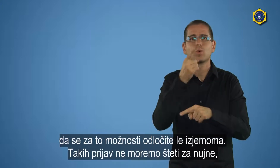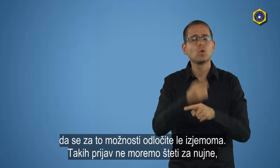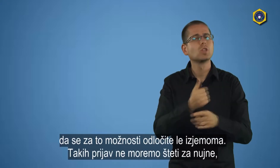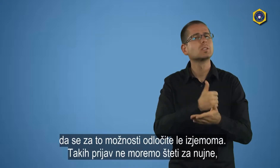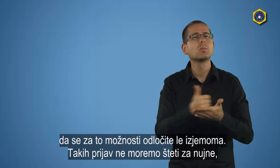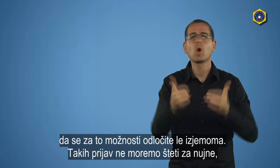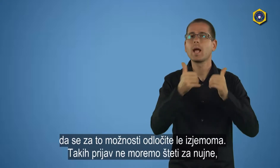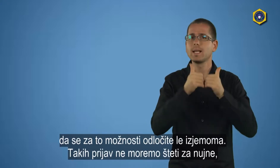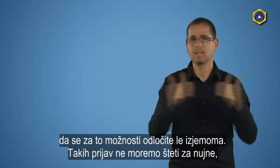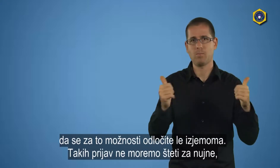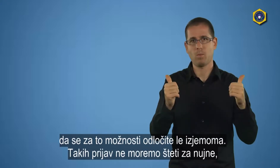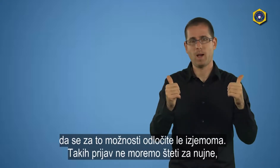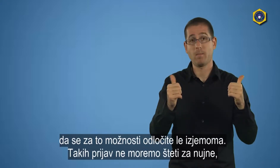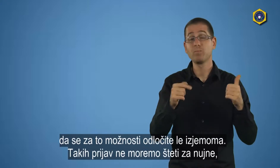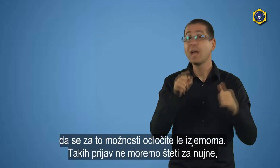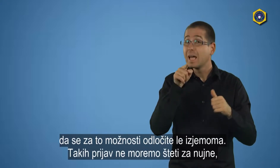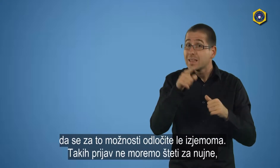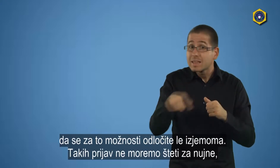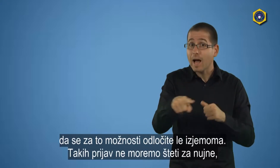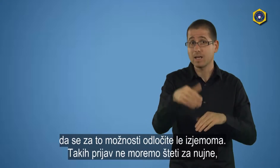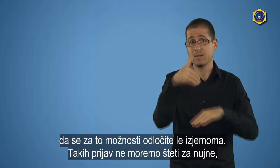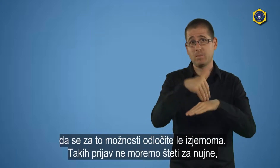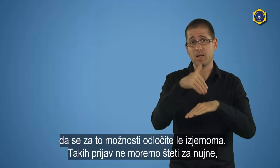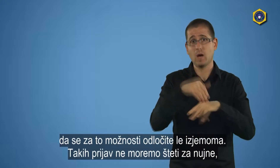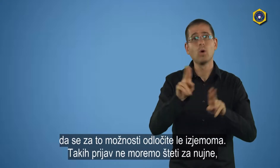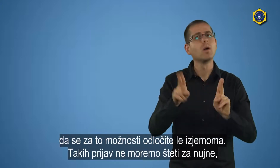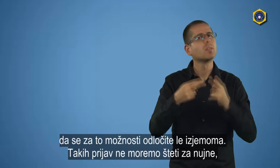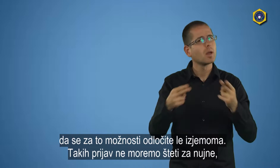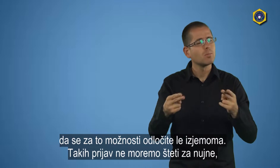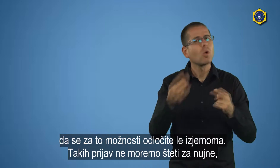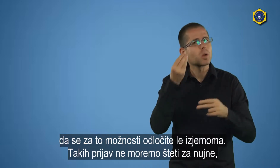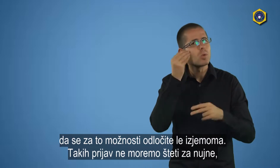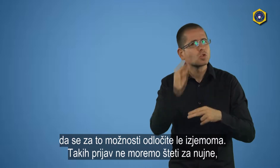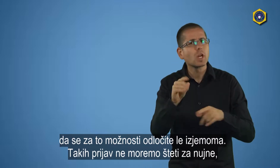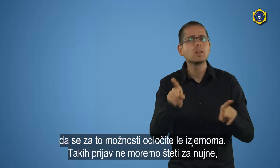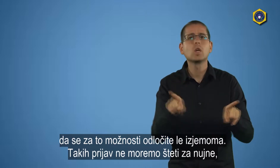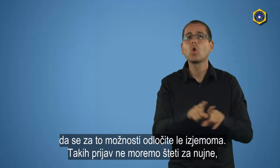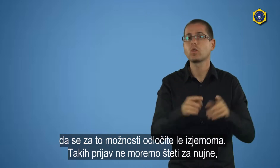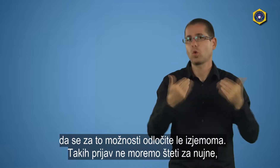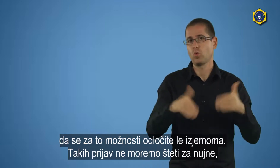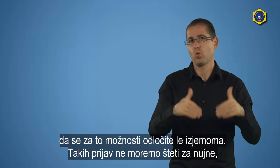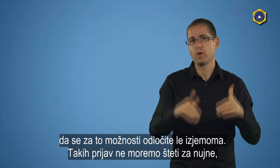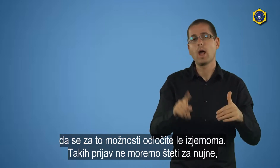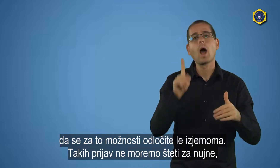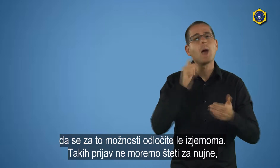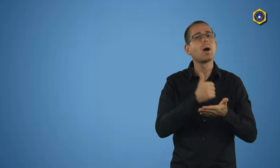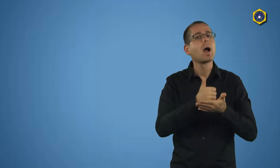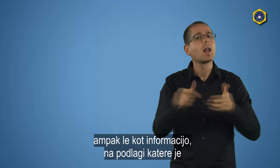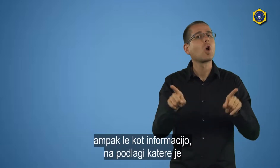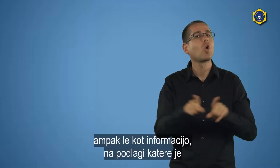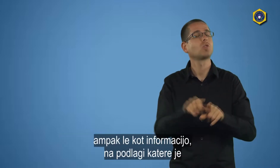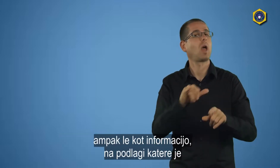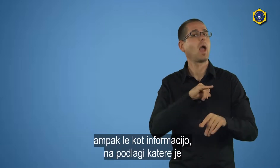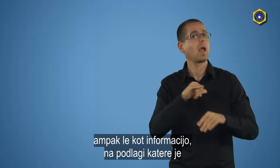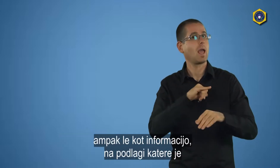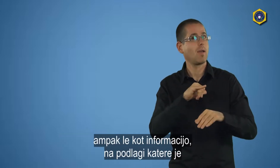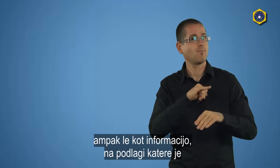le izjemoma. Takih prijav ne moremo šteti za nujne, ampak le kot informacijo, na podlagi katere